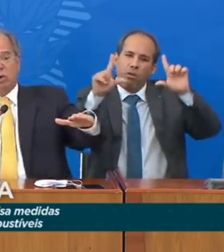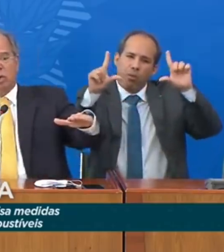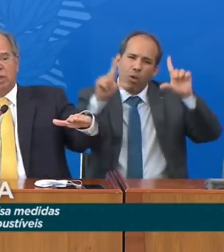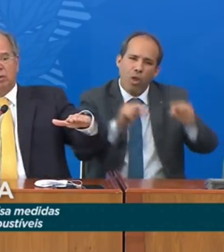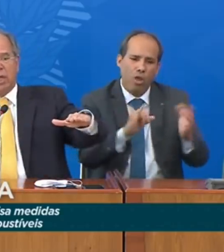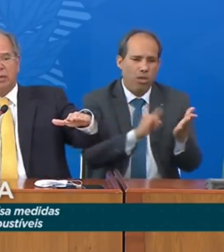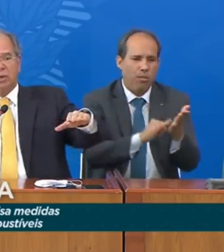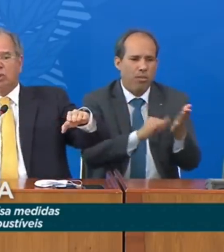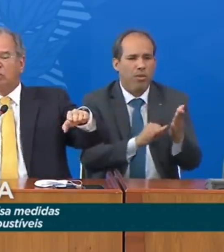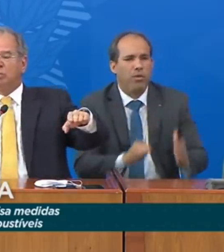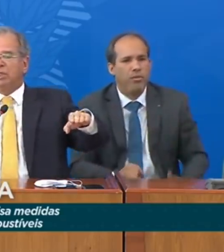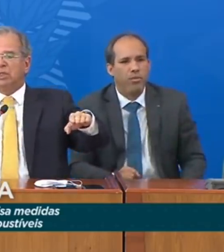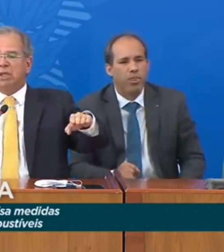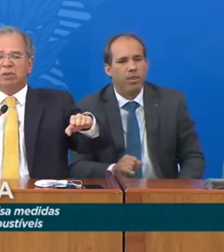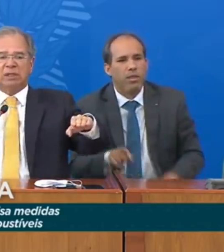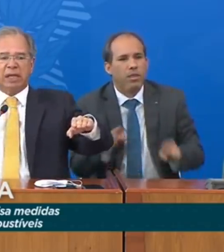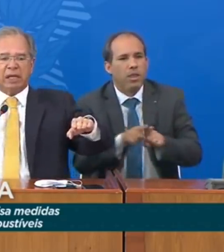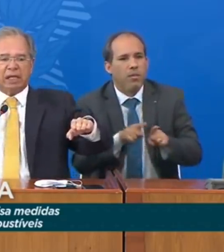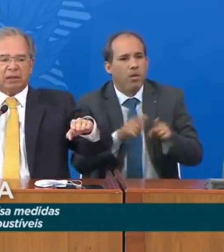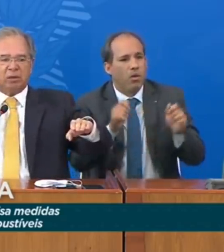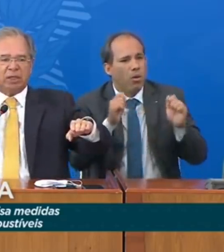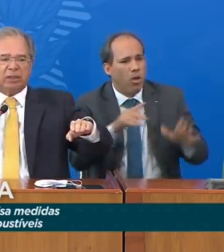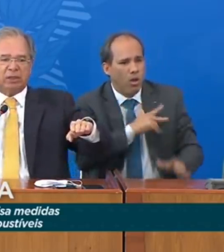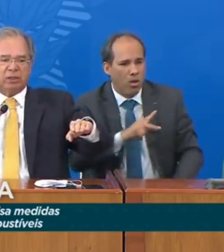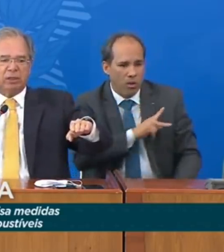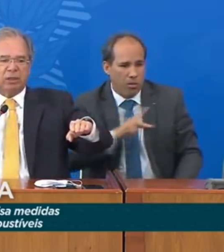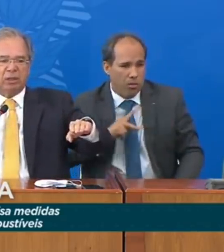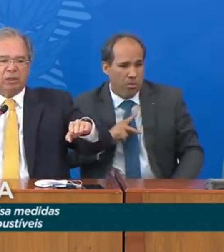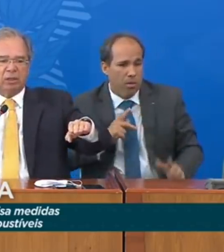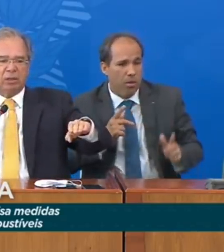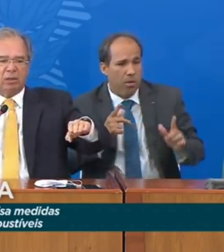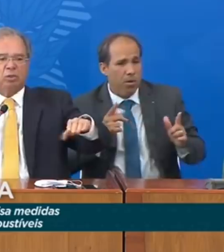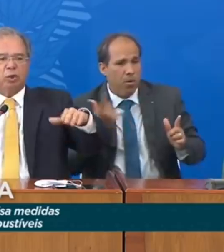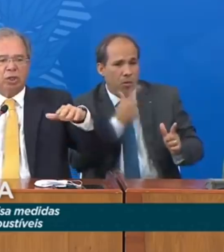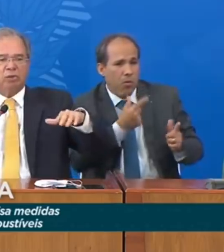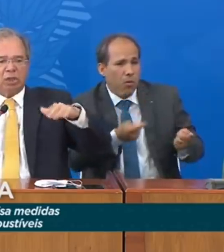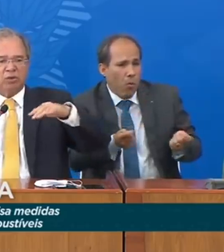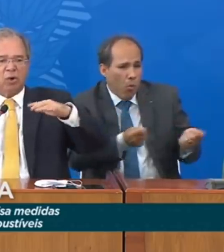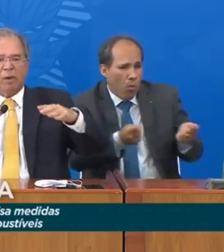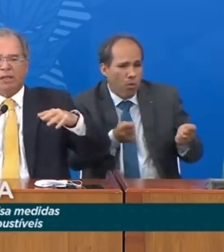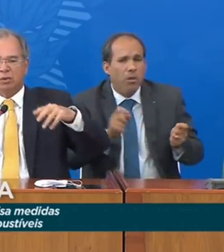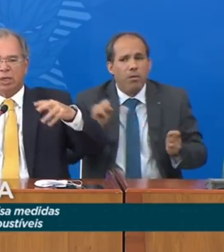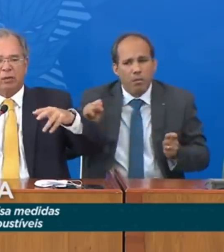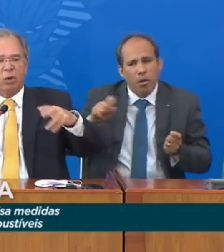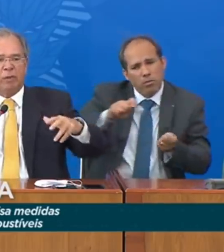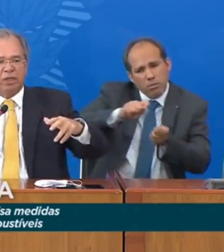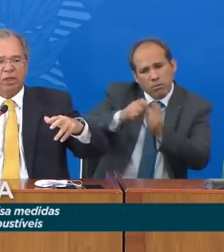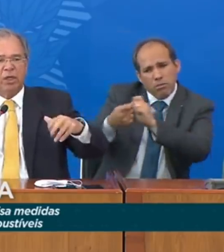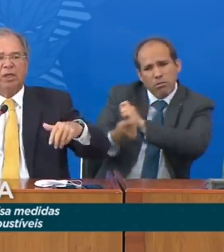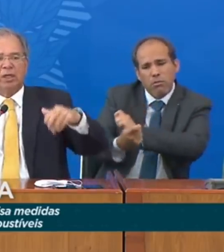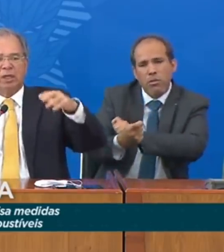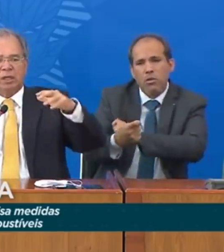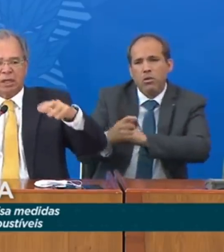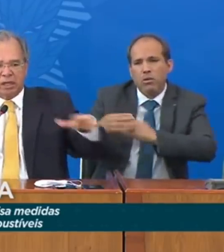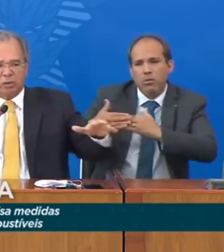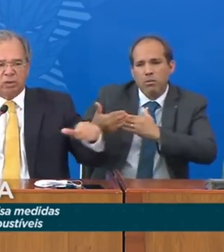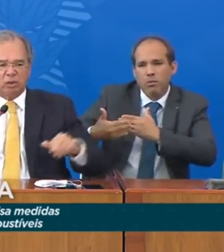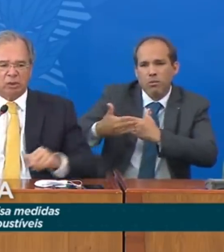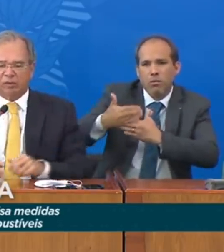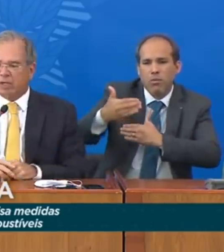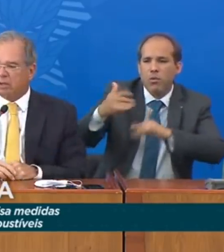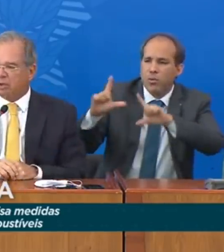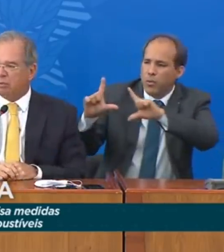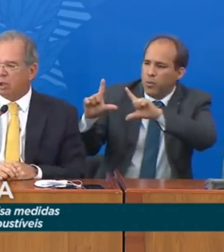nós estamos controlando os gastos, nós não precisamos dessa arrecadação crescente. Nós podemos transformar isso gradualmente em